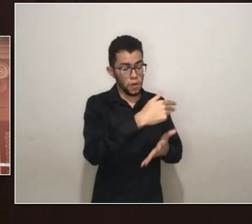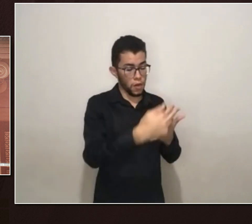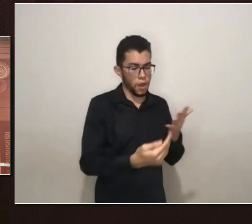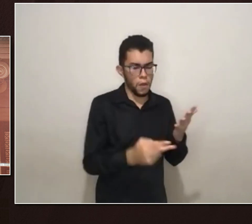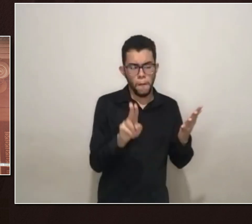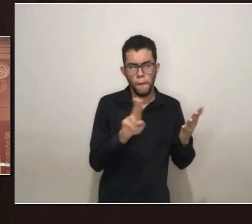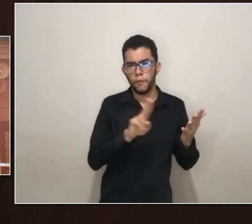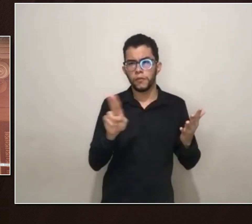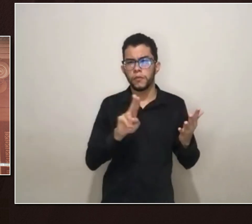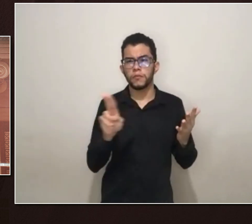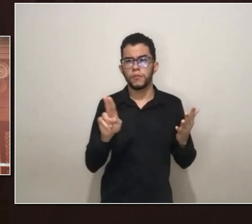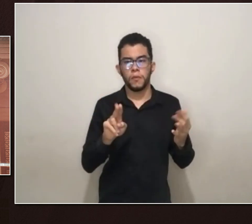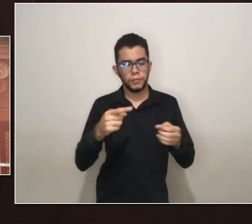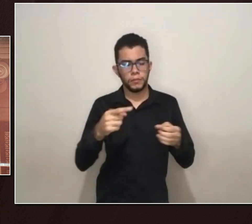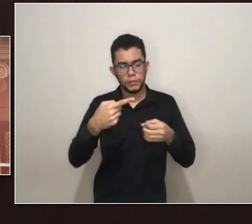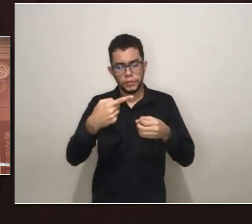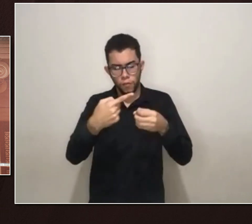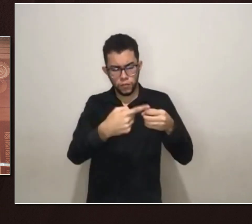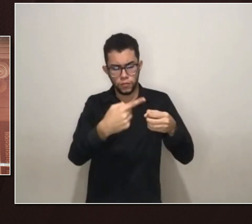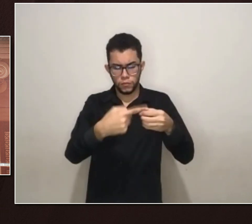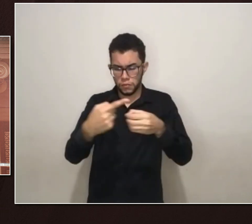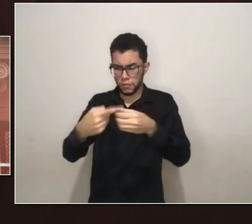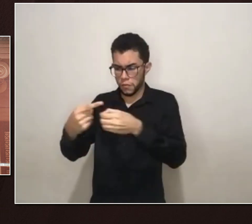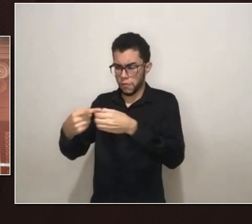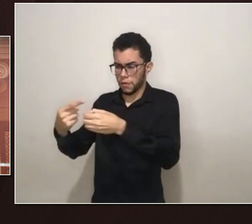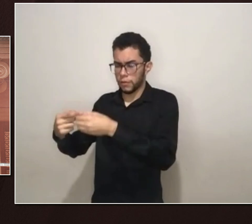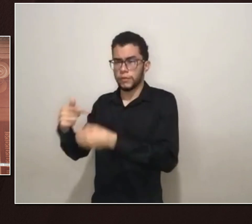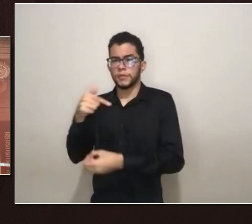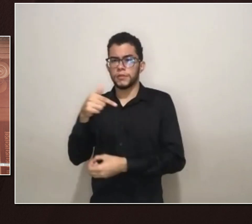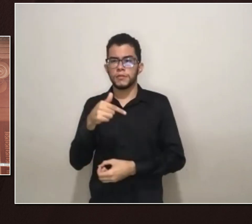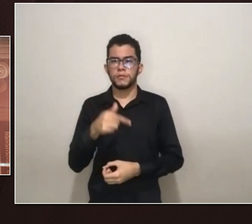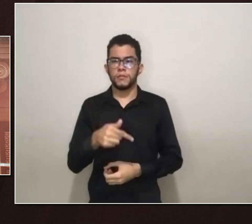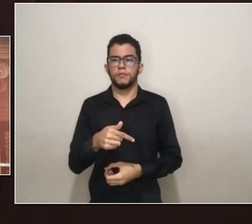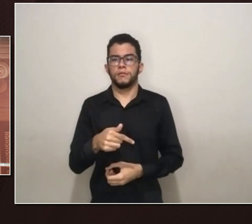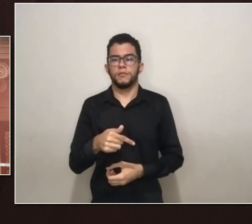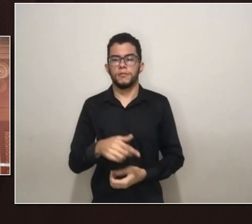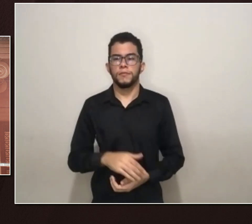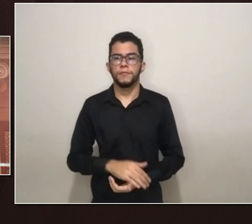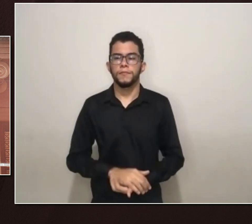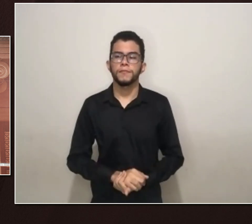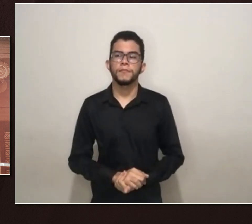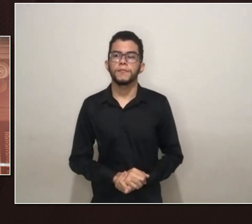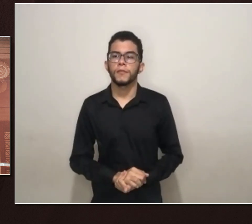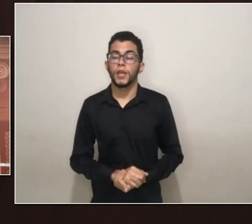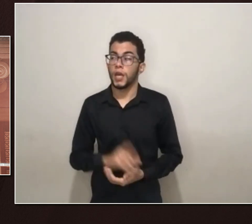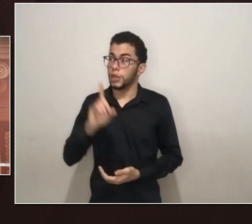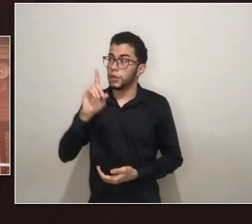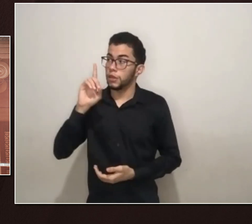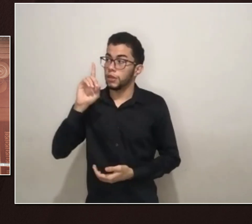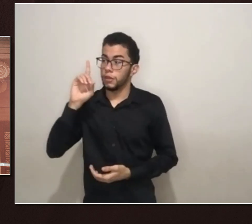cidades. Isso quer dizer que Deus, né, assim dispôs, a igreja é uma